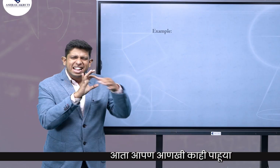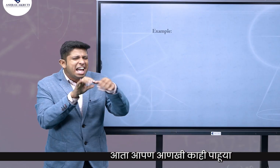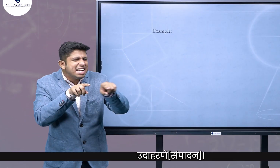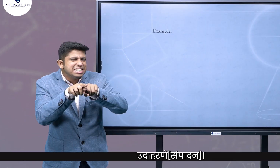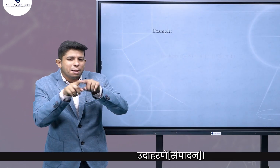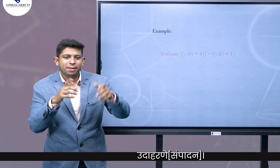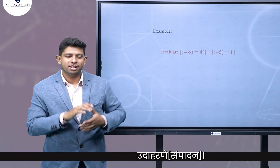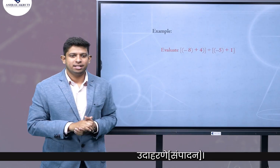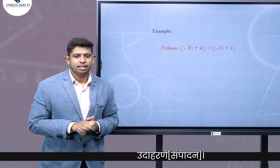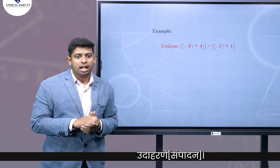उदाहरणे.